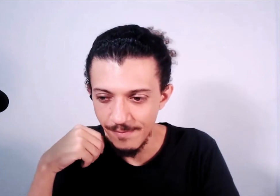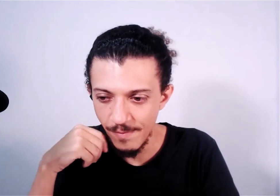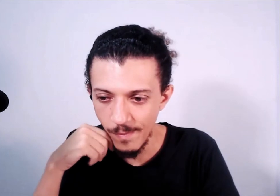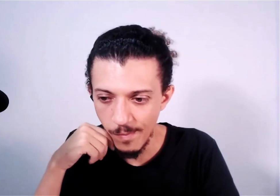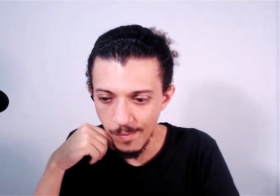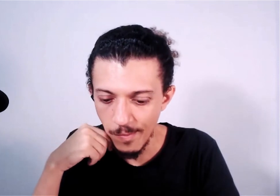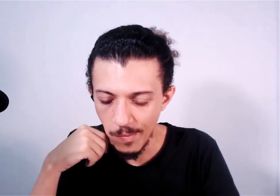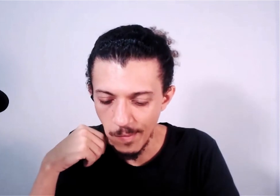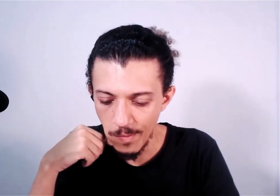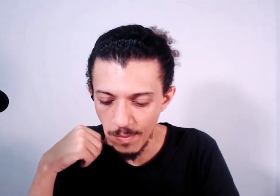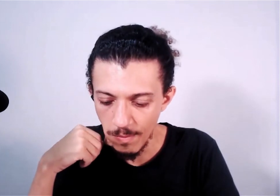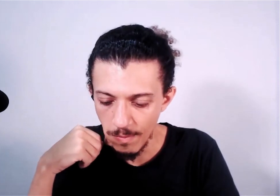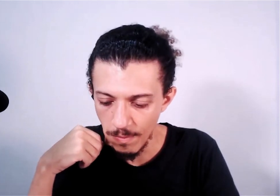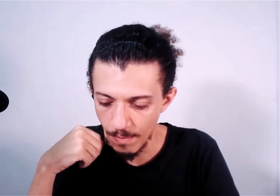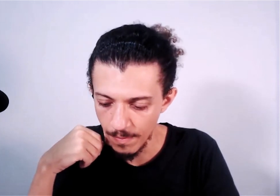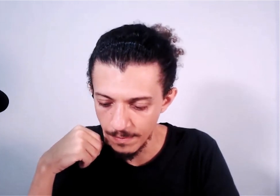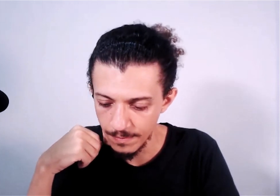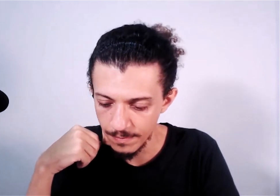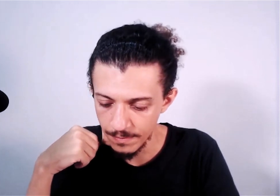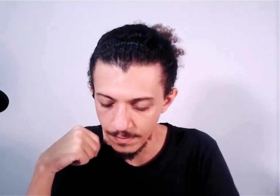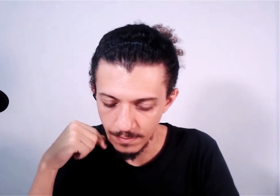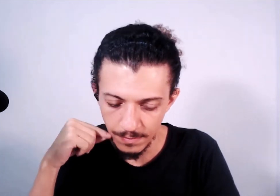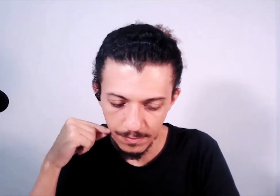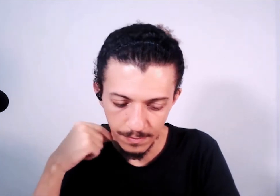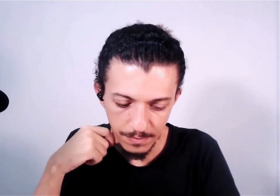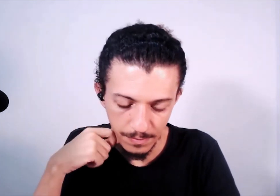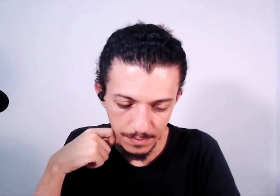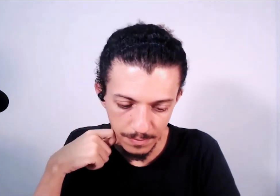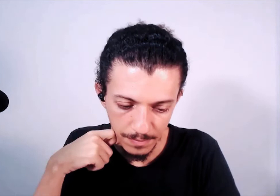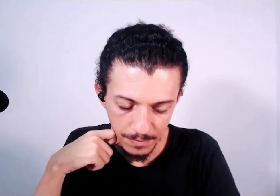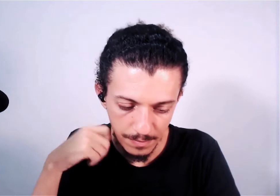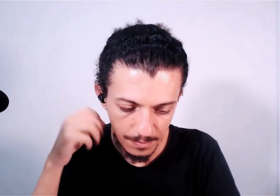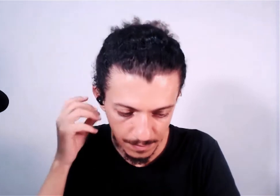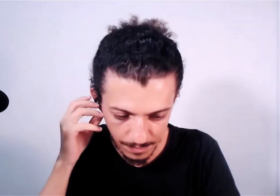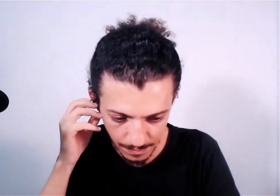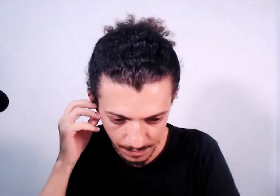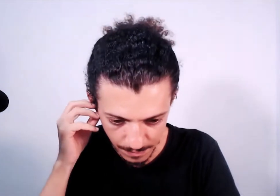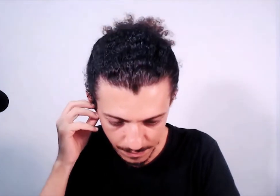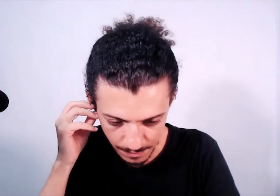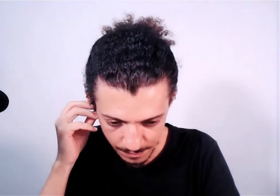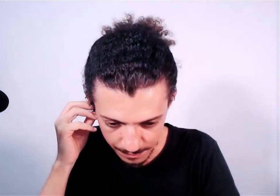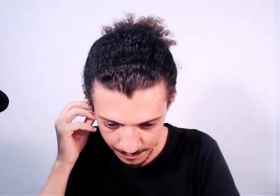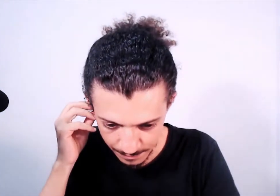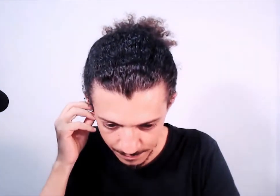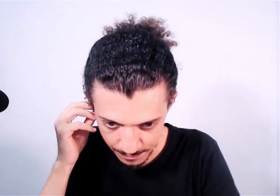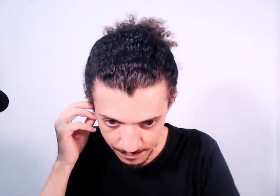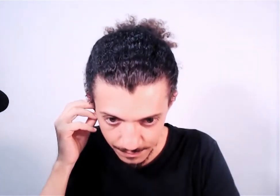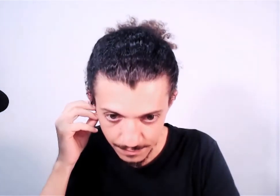relacionado aos 6 níveis na Libras. Ela gostaria que você aprofundasse mais nesse assunto. Como os 6 níveis